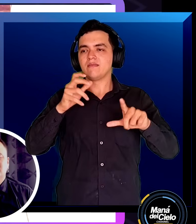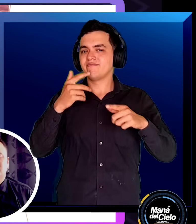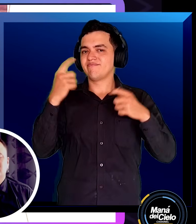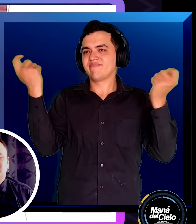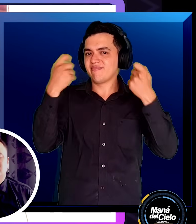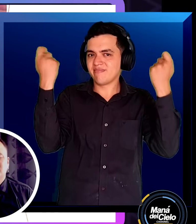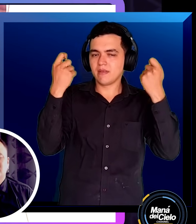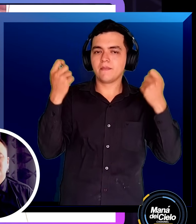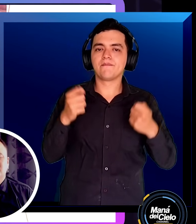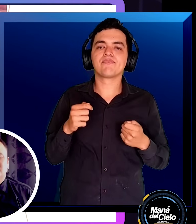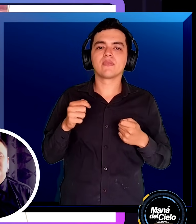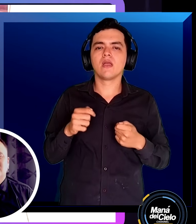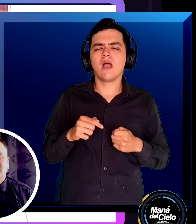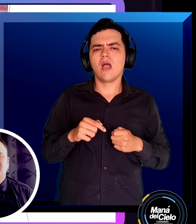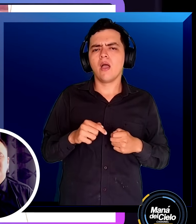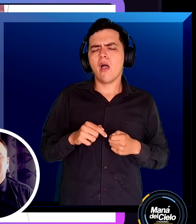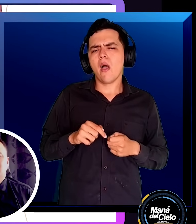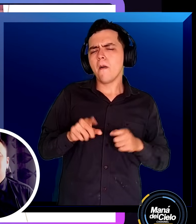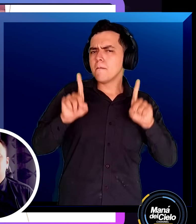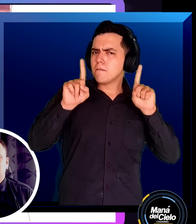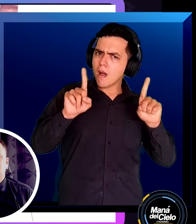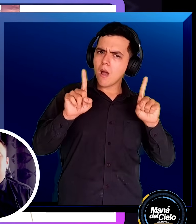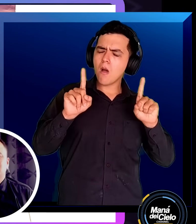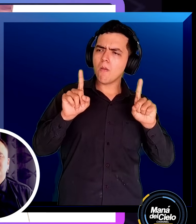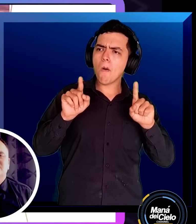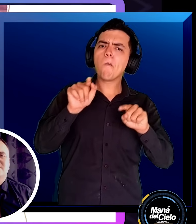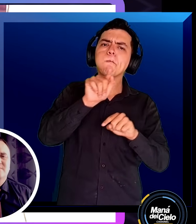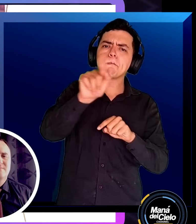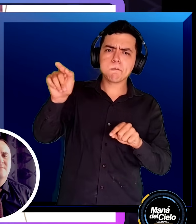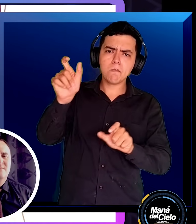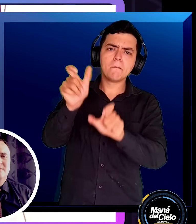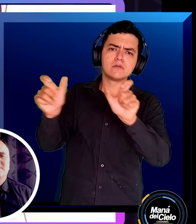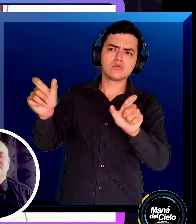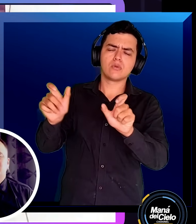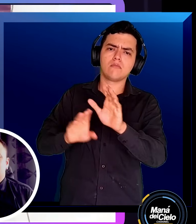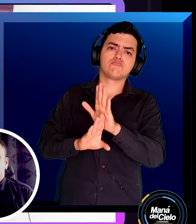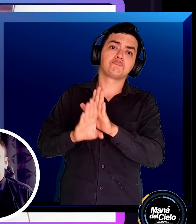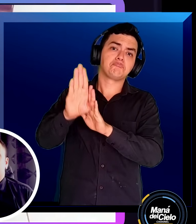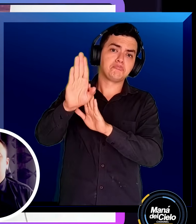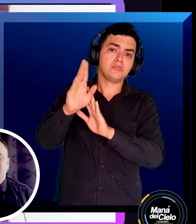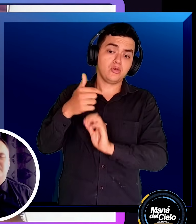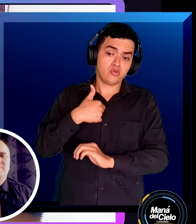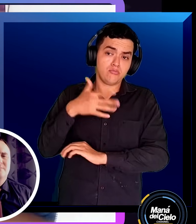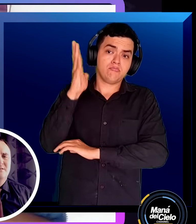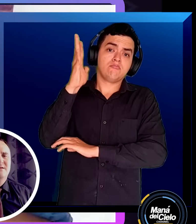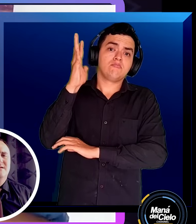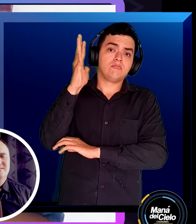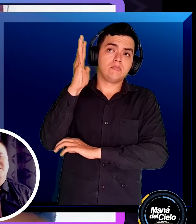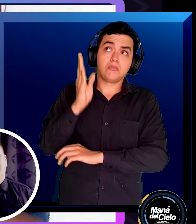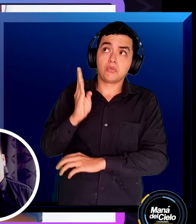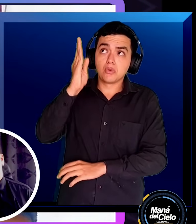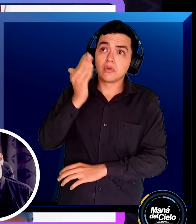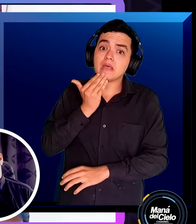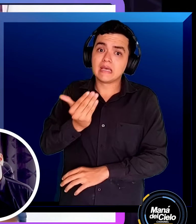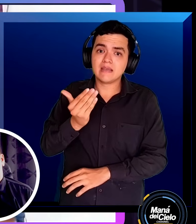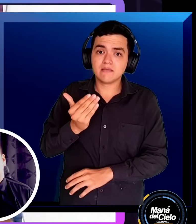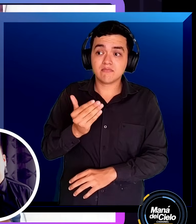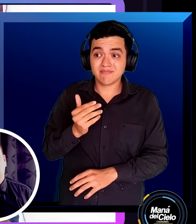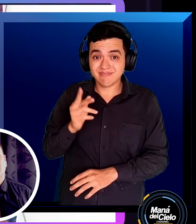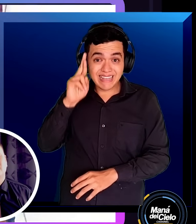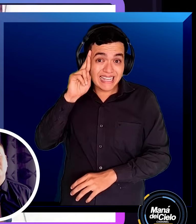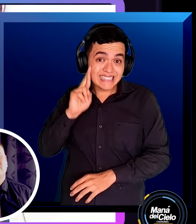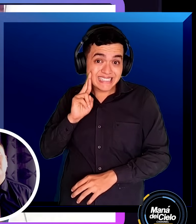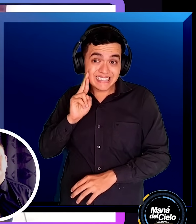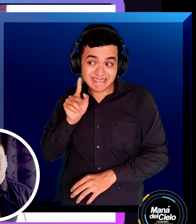cáncer y la esposa también ya estaba estudiando la especialización. Y ella comenzó a escuchar las enseñanzas y un día me